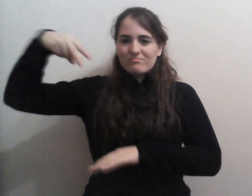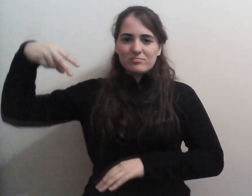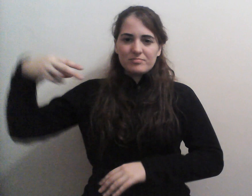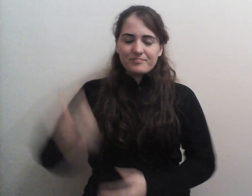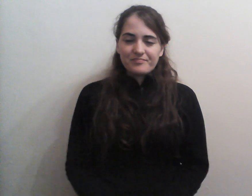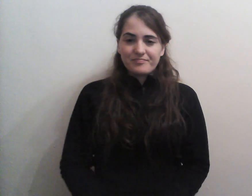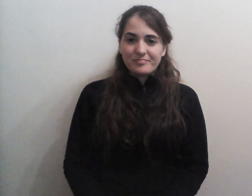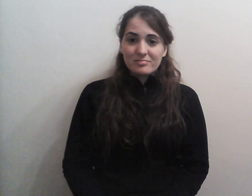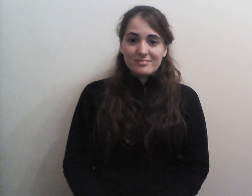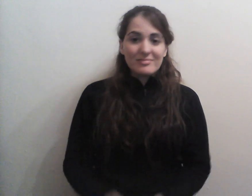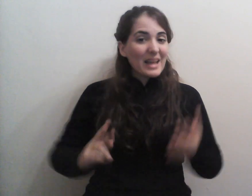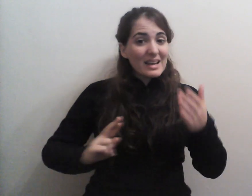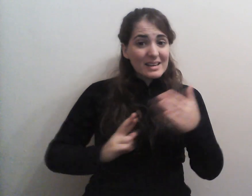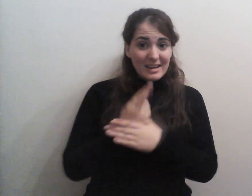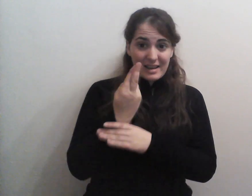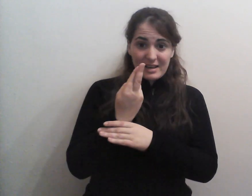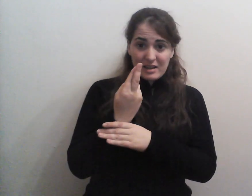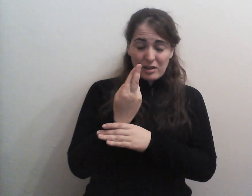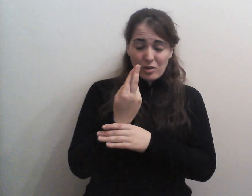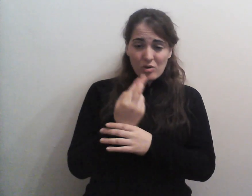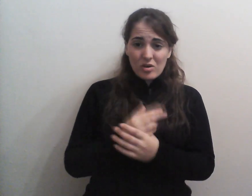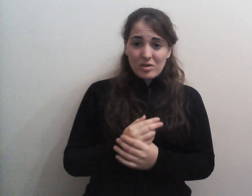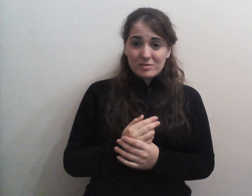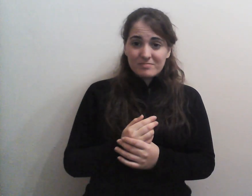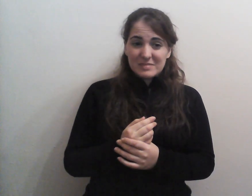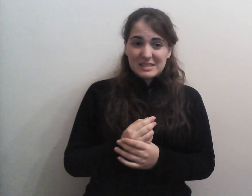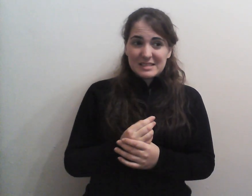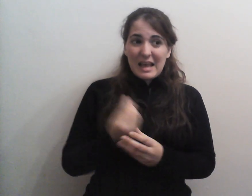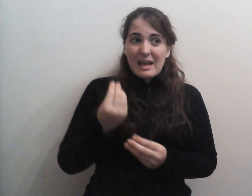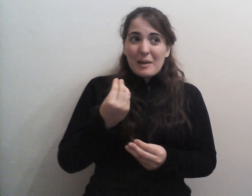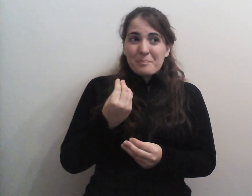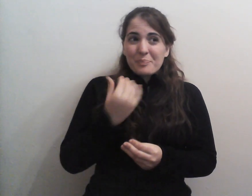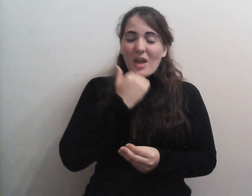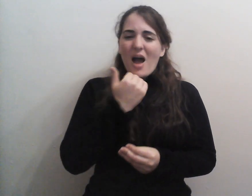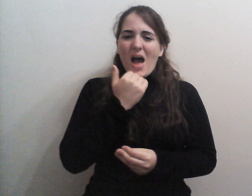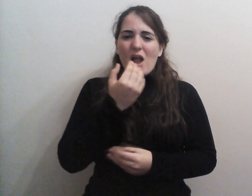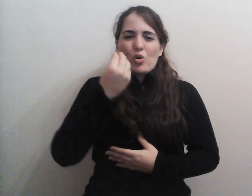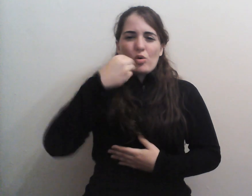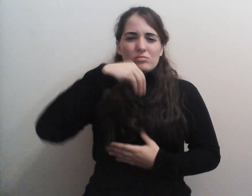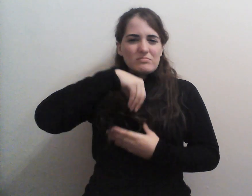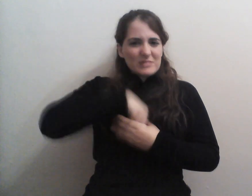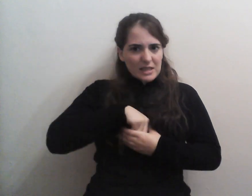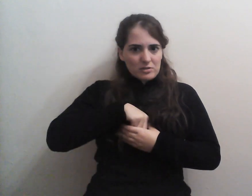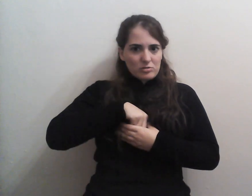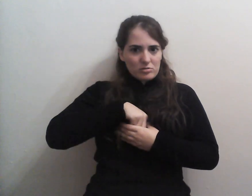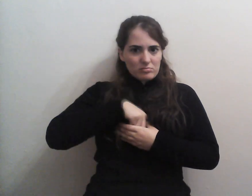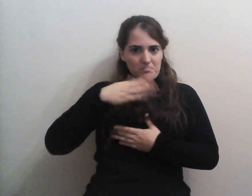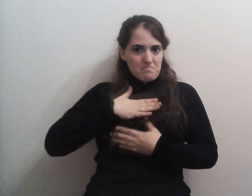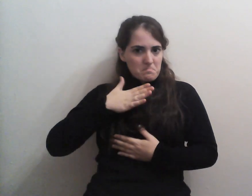La regeneración, nuevo nacimiento, es algo que sucede dentro de nosotros, aquí dentro. La resurrección de Jesucristo